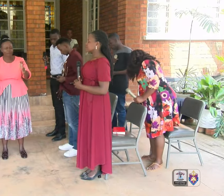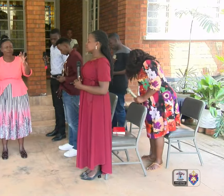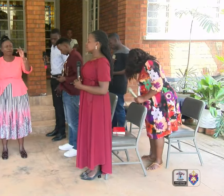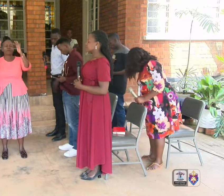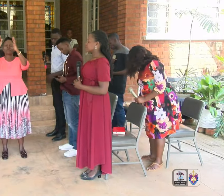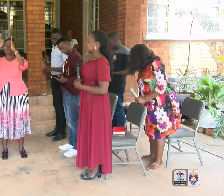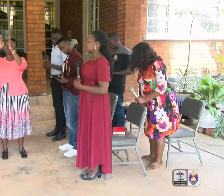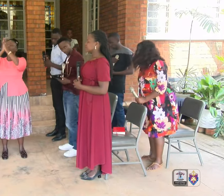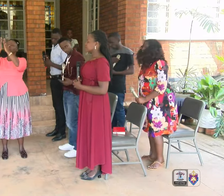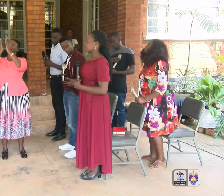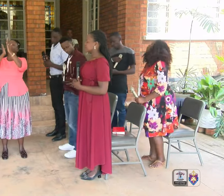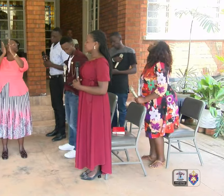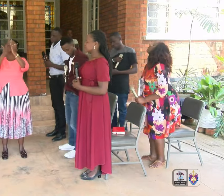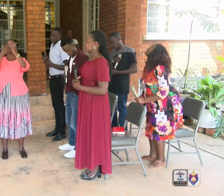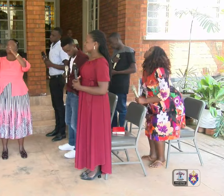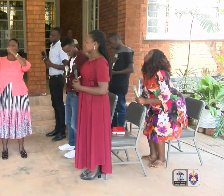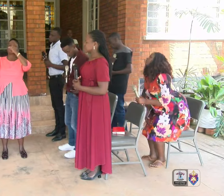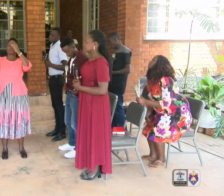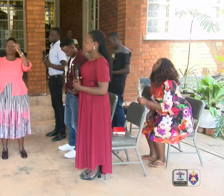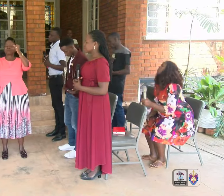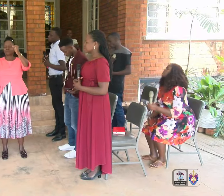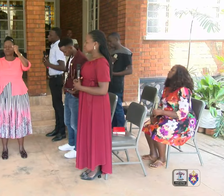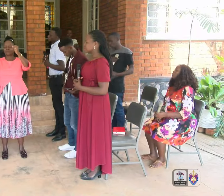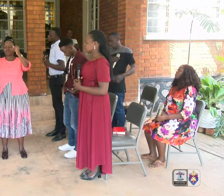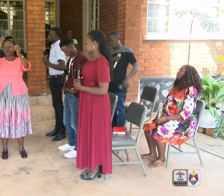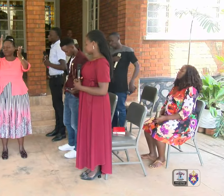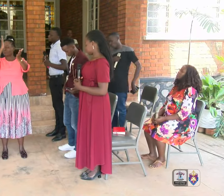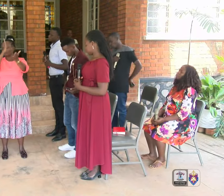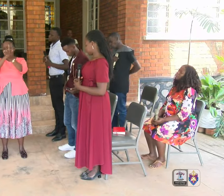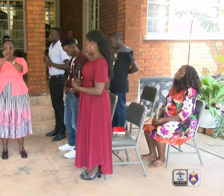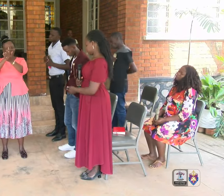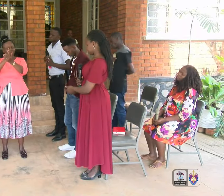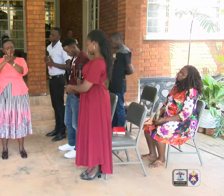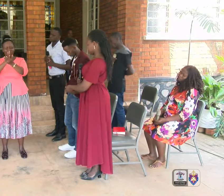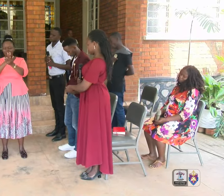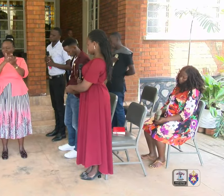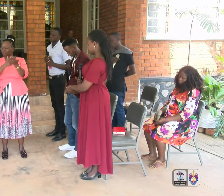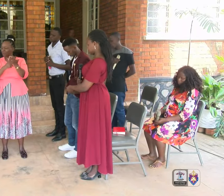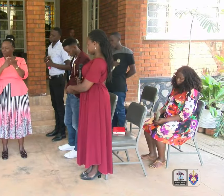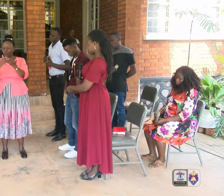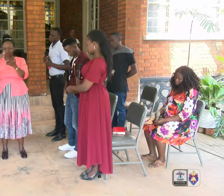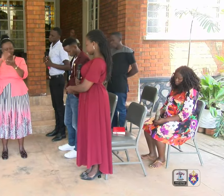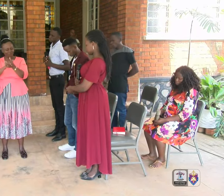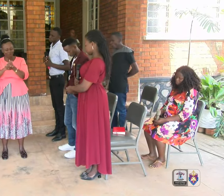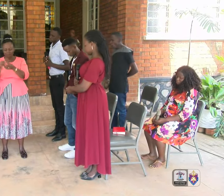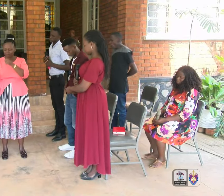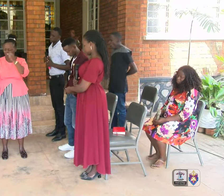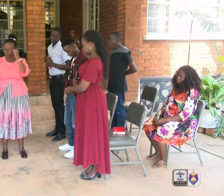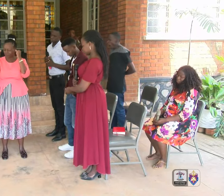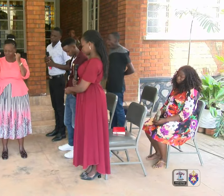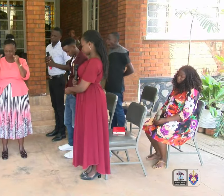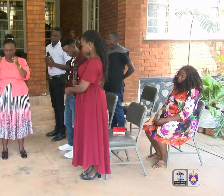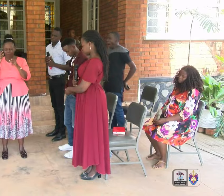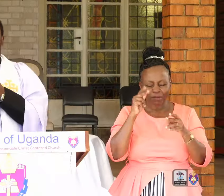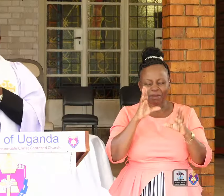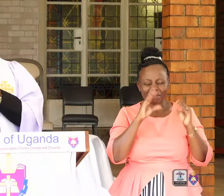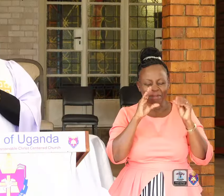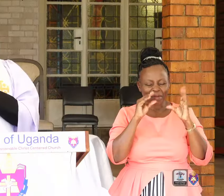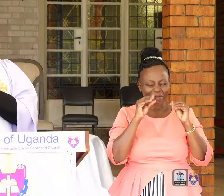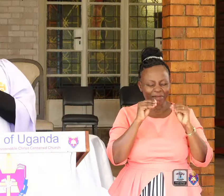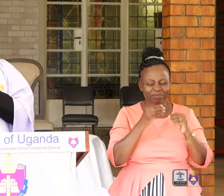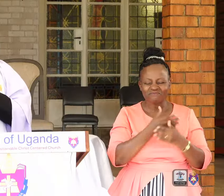Tukwegayirira otuwe kisa okunyweza amazima. Amazima ku bufumbo obutukuvu tuganyweze. Abantu nga boogera